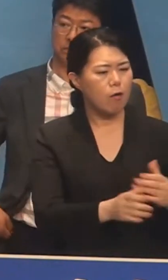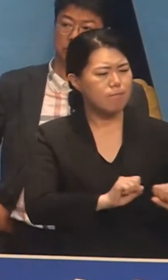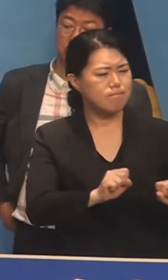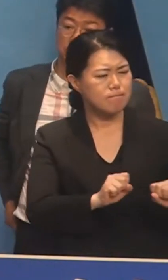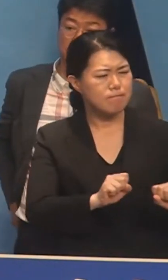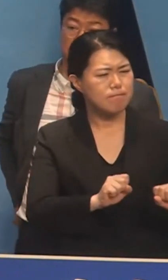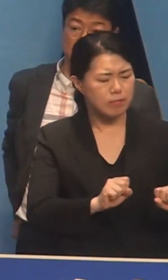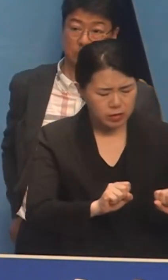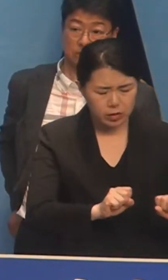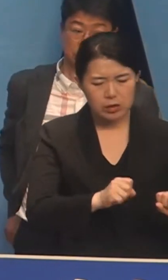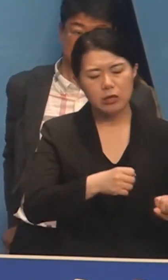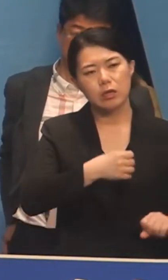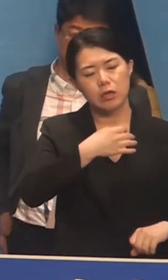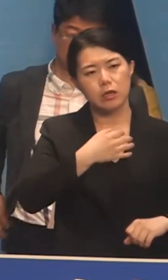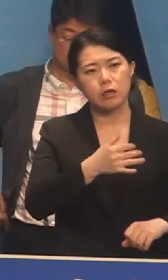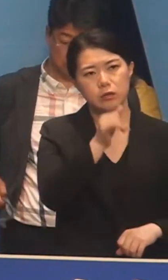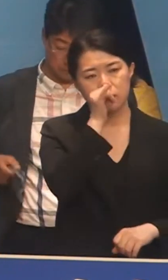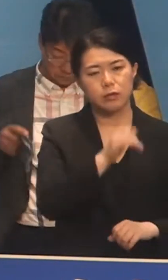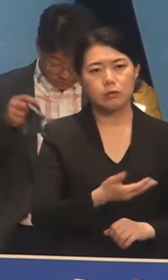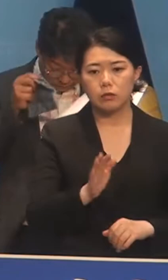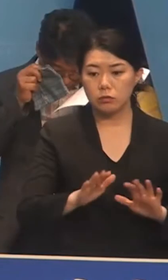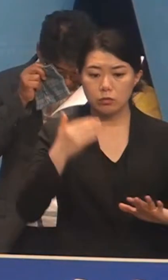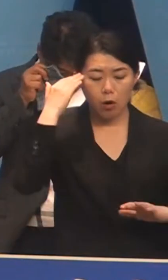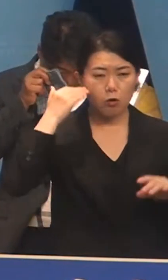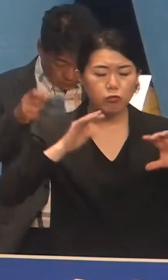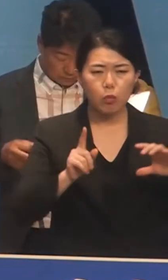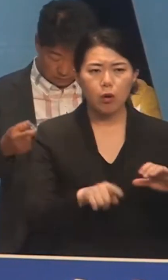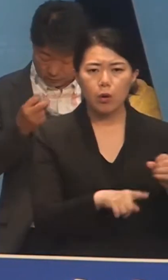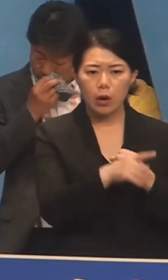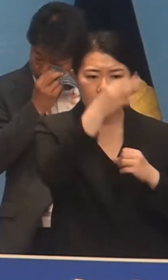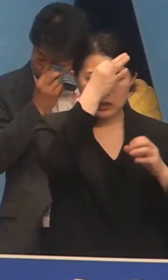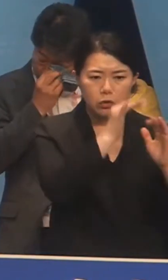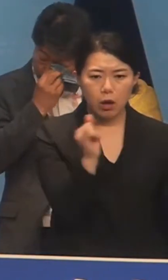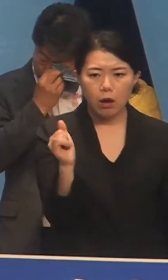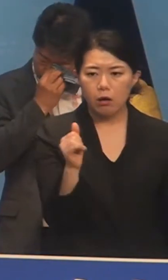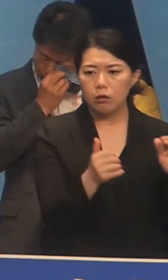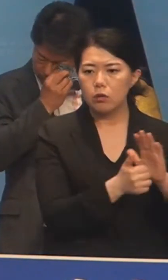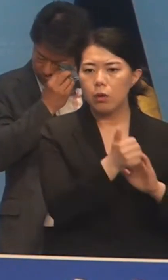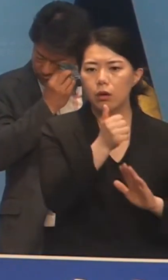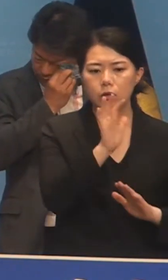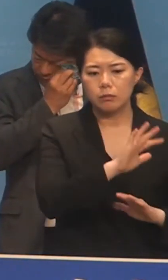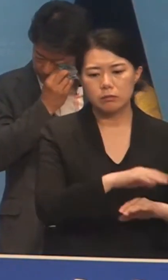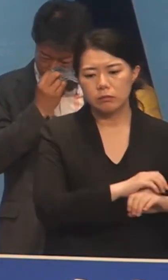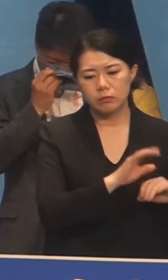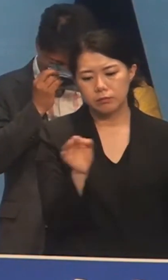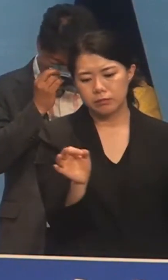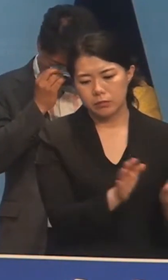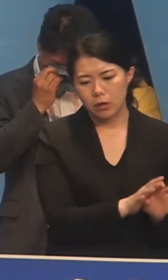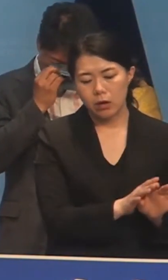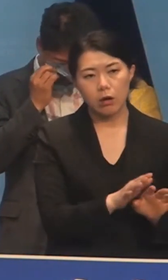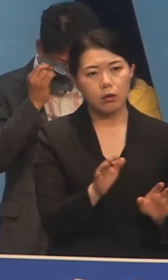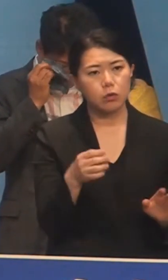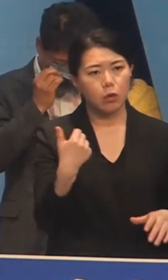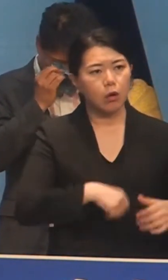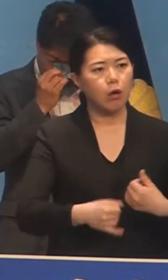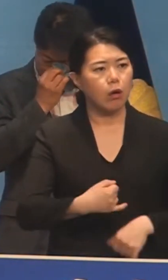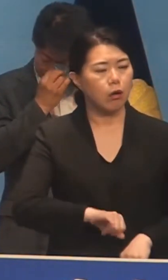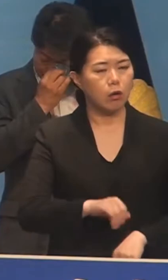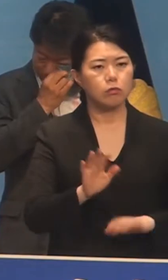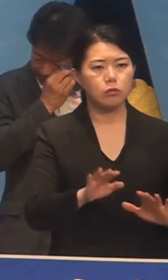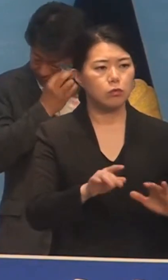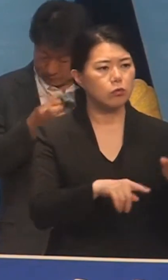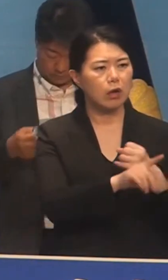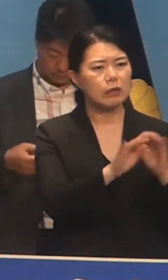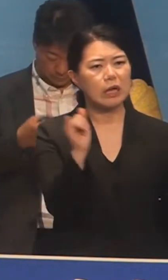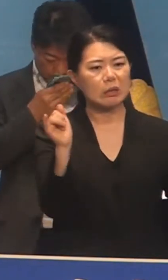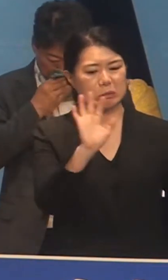큽니다. 그러나 지금의 대한민국은 우리의 과학기술인들이 희망을 잃어가고 있고 우리 아이들은 더 이상 과학자를 꿈꾸지 않는